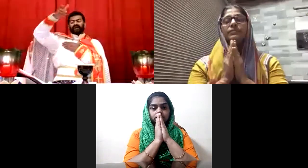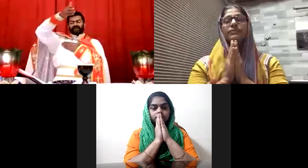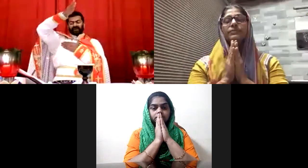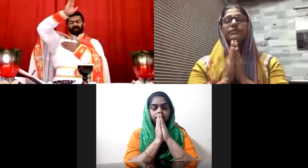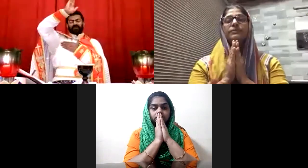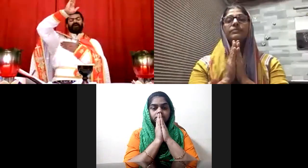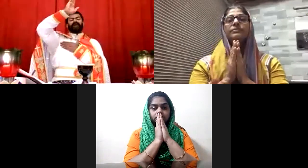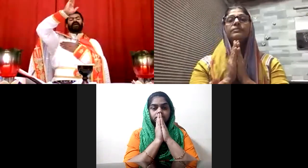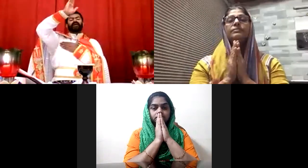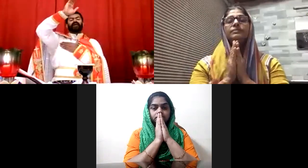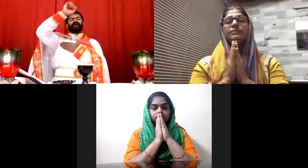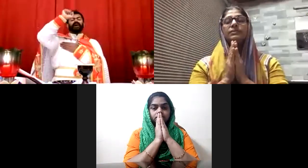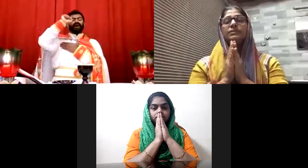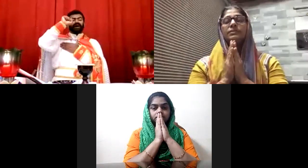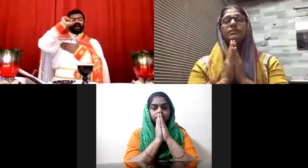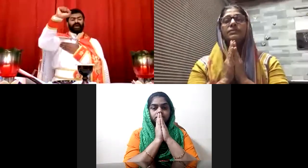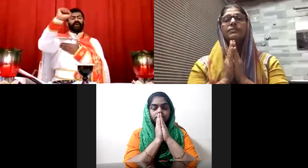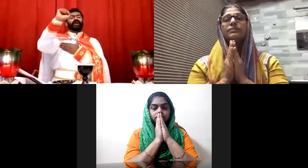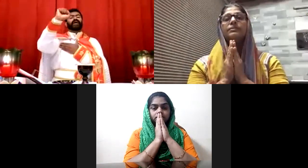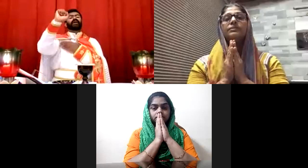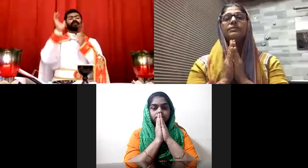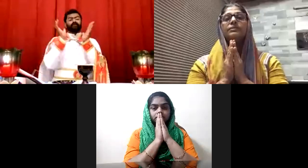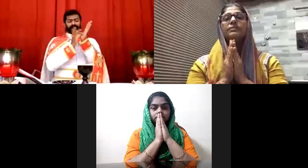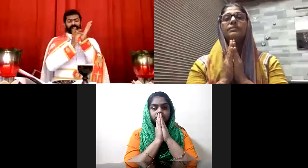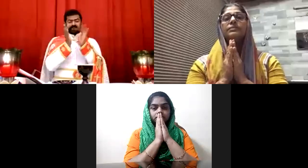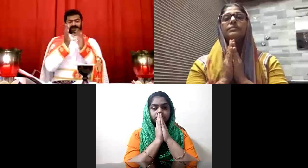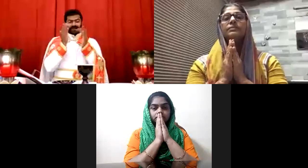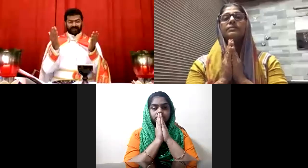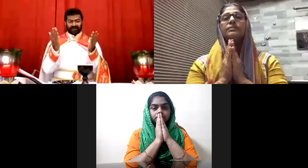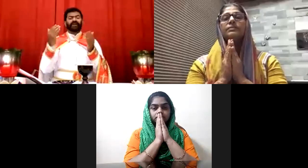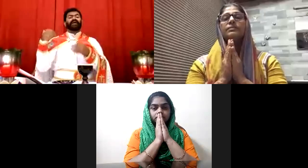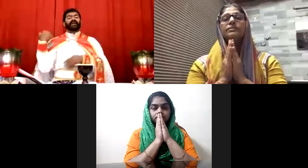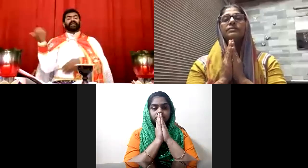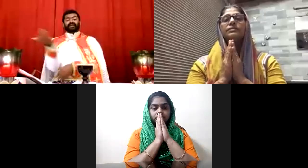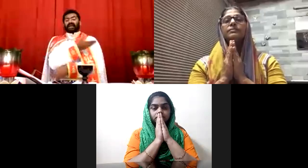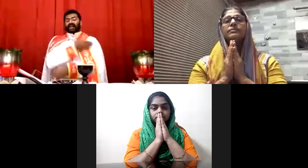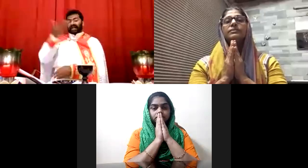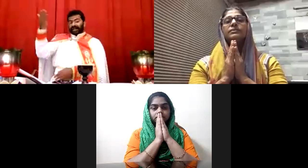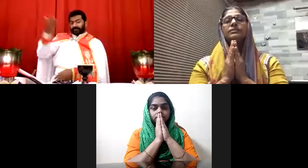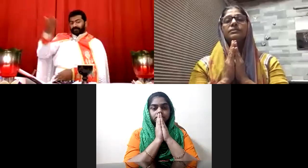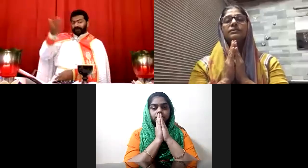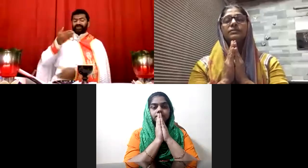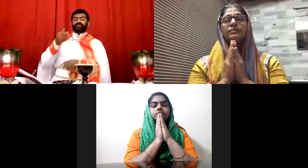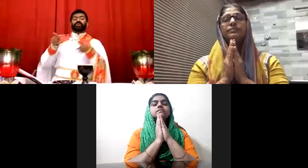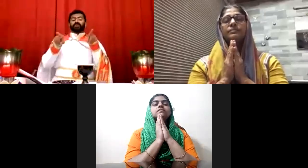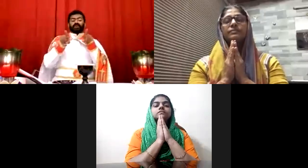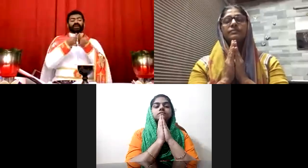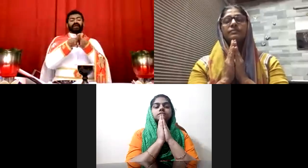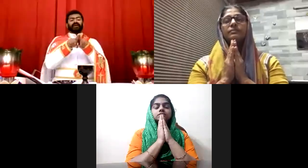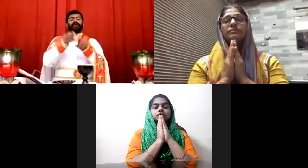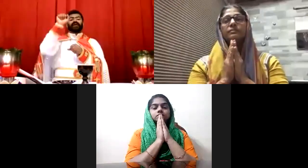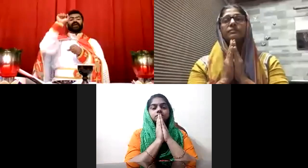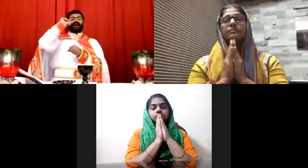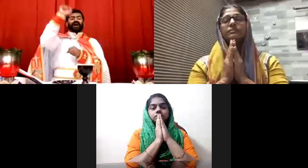കർത്താവായ ദൈവമേ, അങ്ങയുടെ പ്രിയപുത്രൻ ഞങ്ങളെ